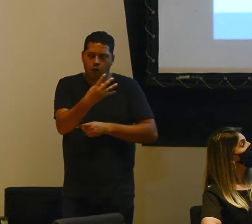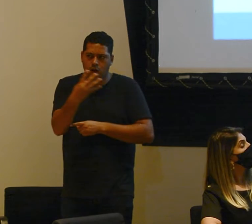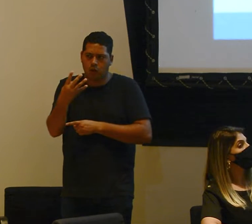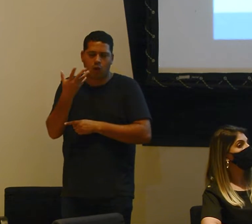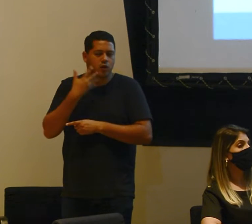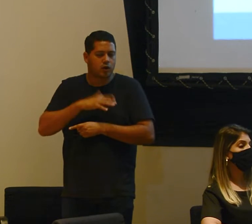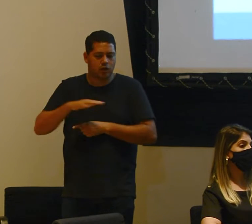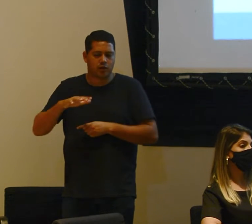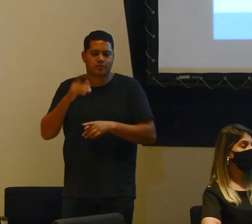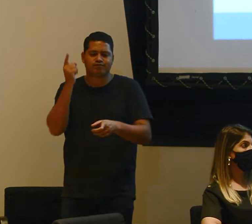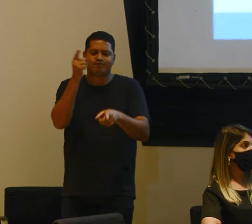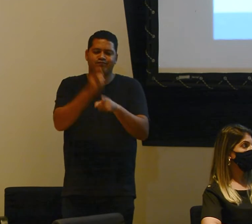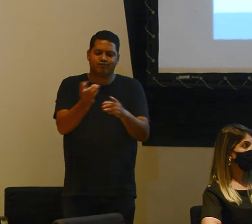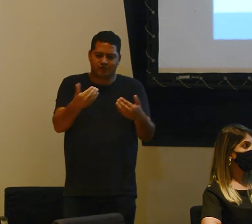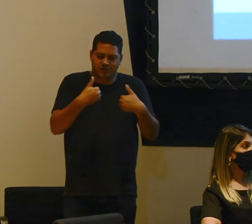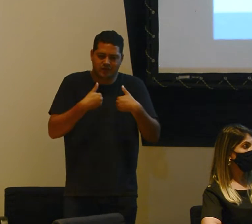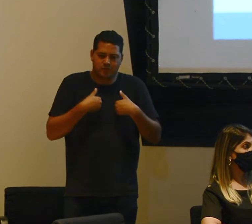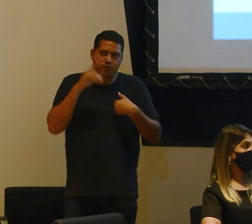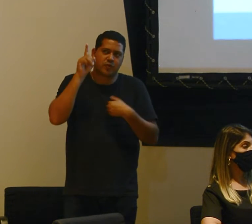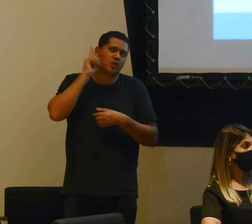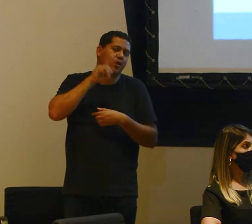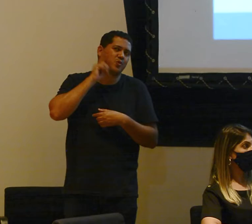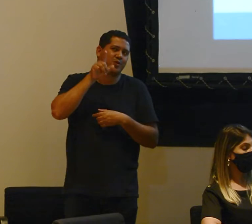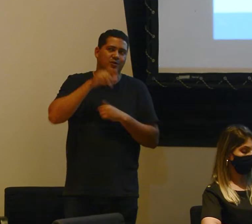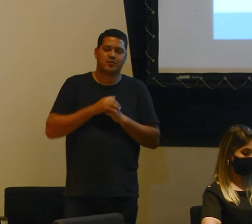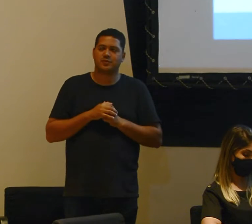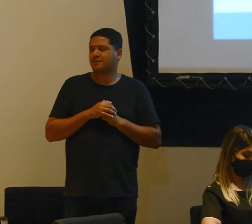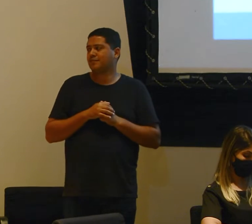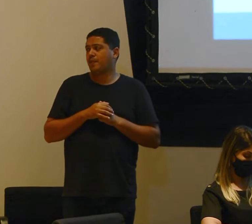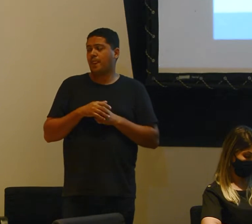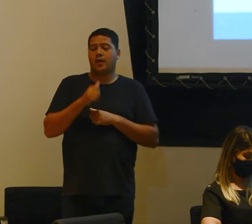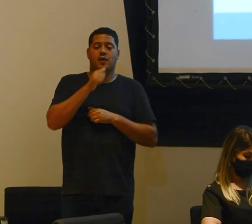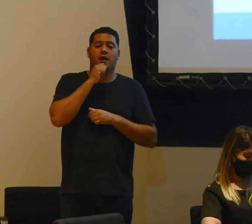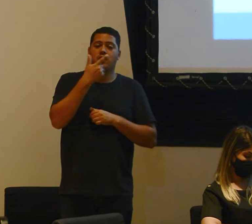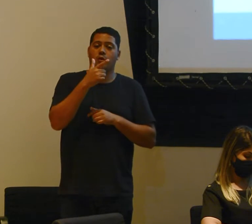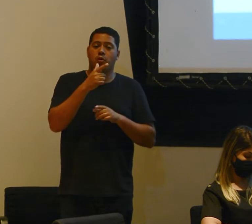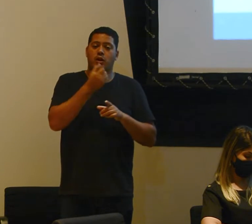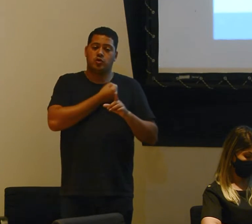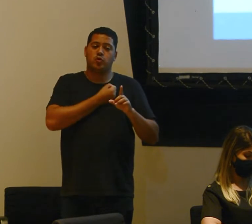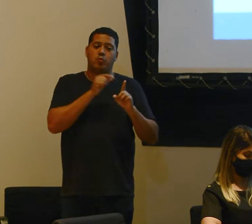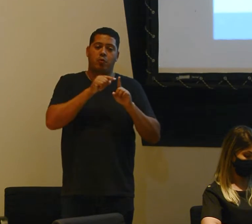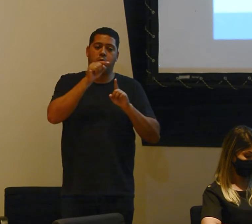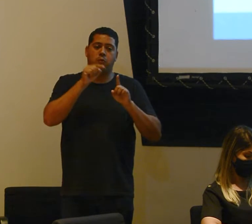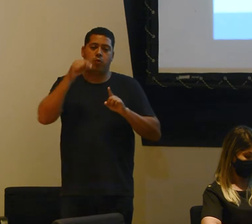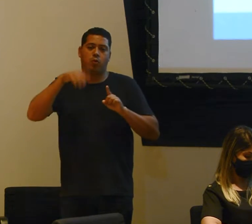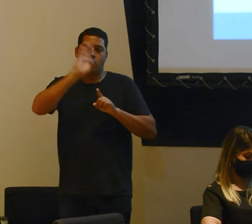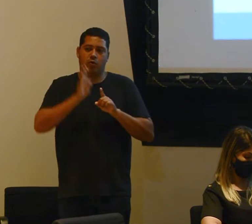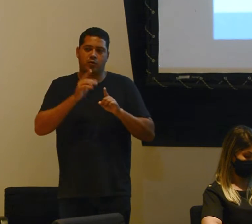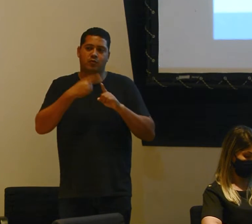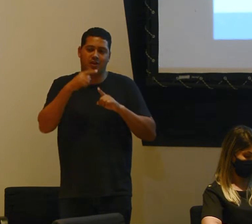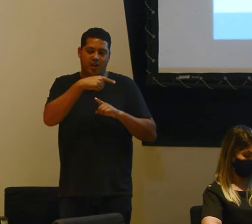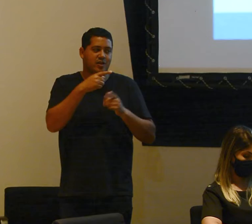são diagnosticadas com autismo atualmente nos Estados Unidos. A gente ainda não tem esse dado para o Brasil e esse estudo é muito, muito